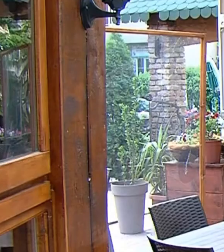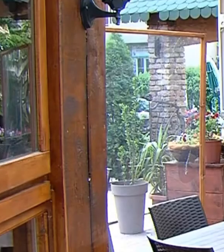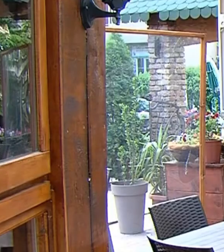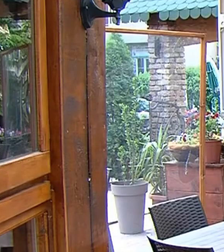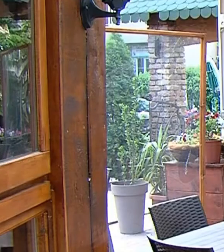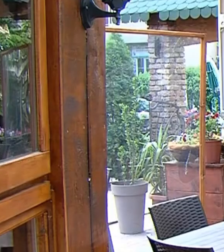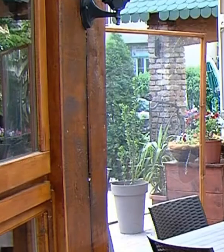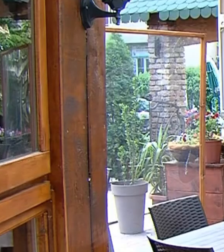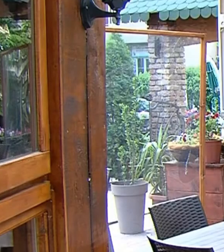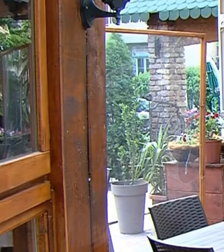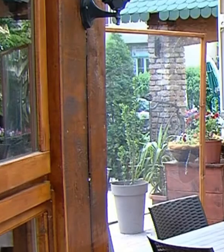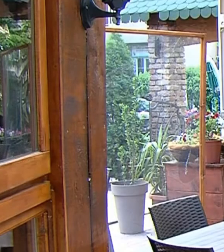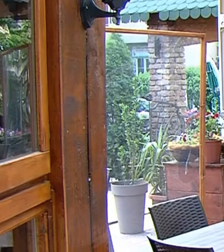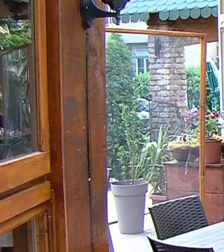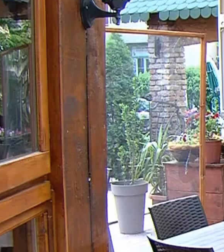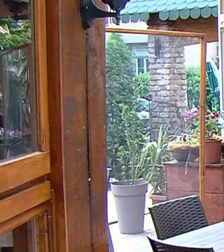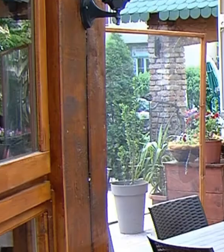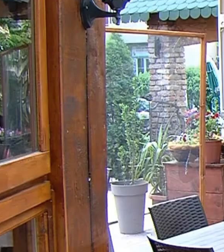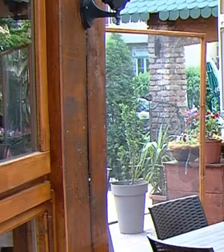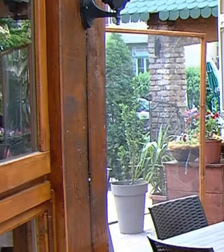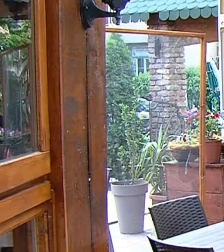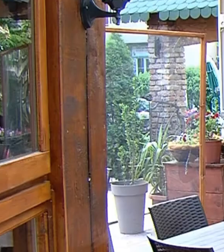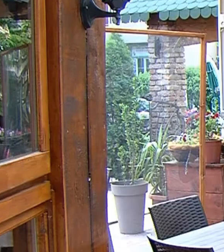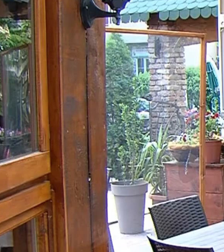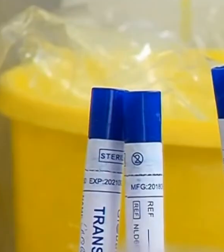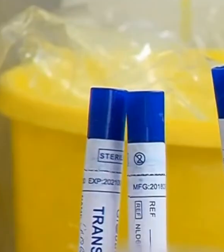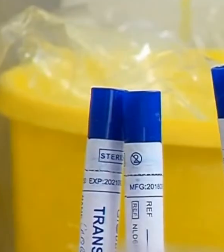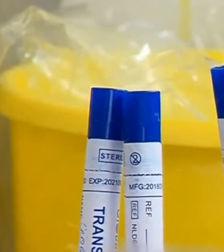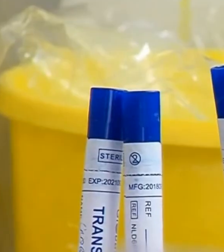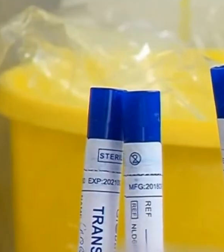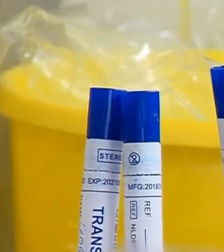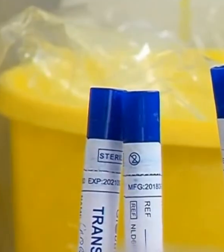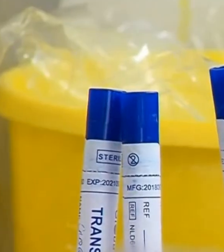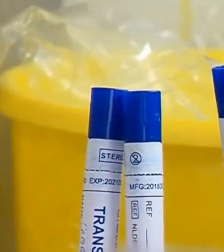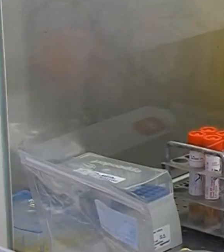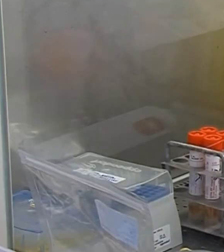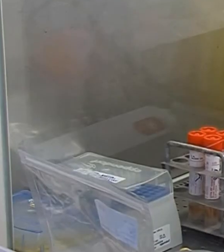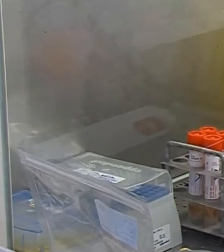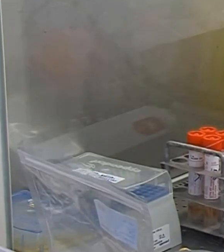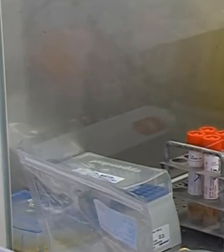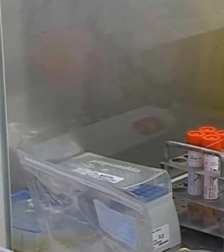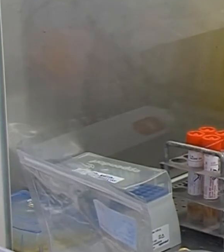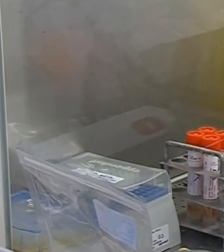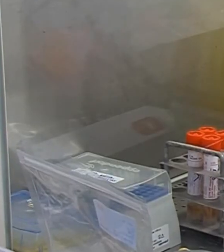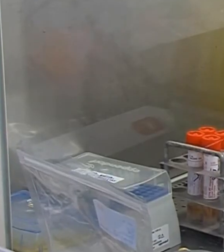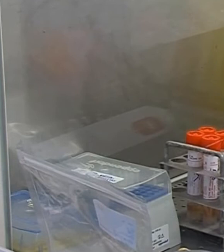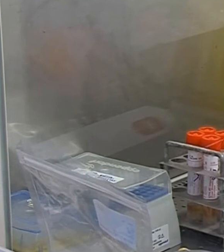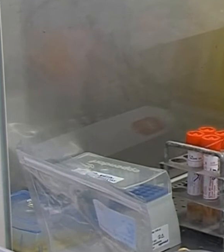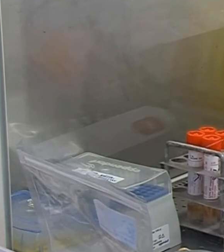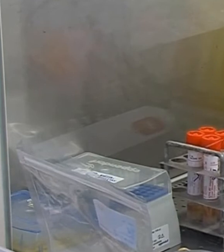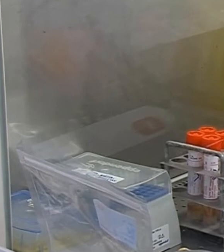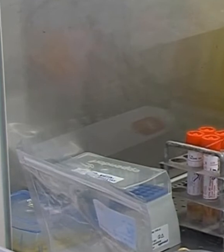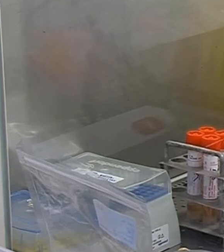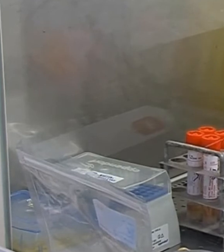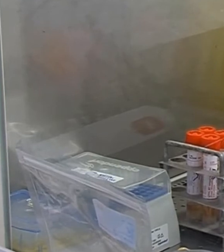Spasovski tha se këto lehtësime vijnë pas menaxhimit të suksesshëm me pandeminë, kontrollimin e infektimeve, ndërsa për rastet e reja të fundit ai tha se po